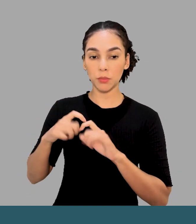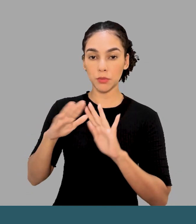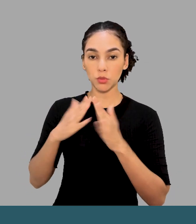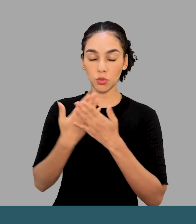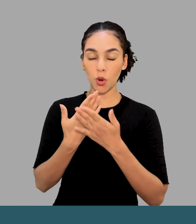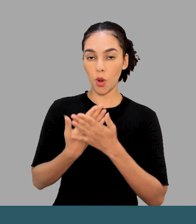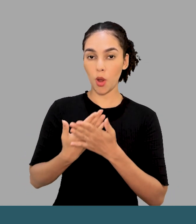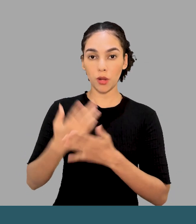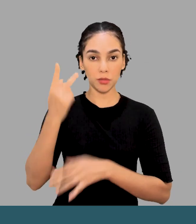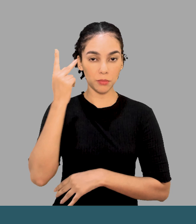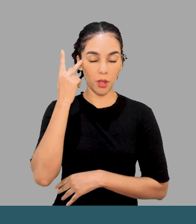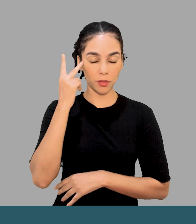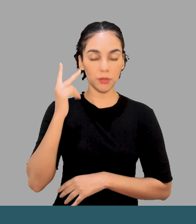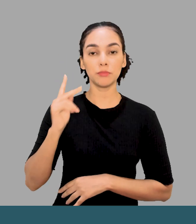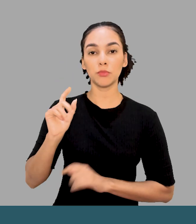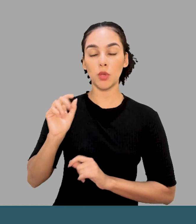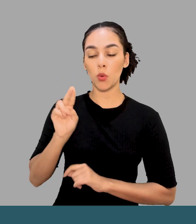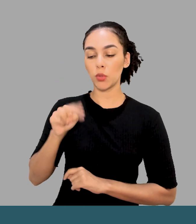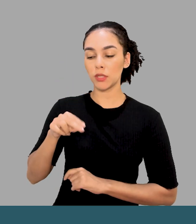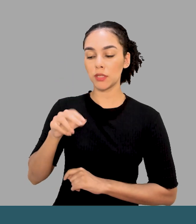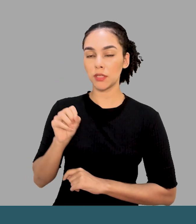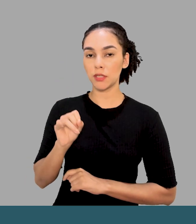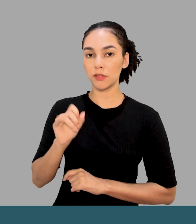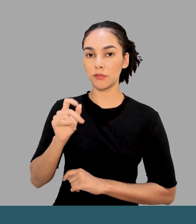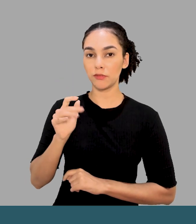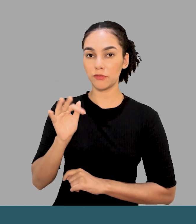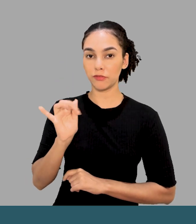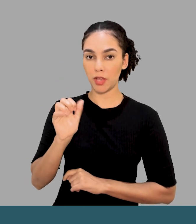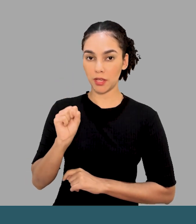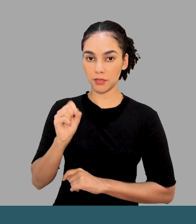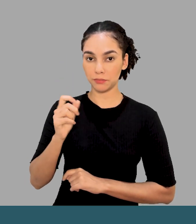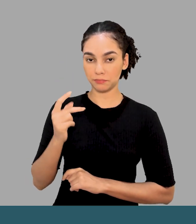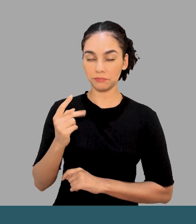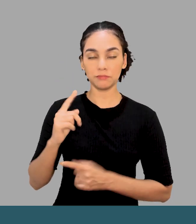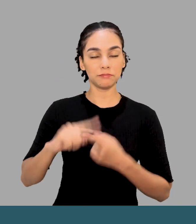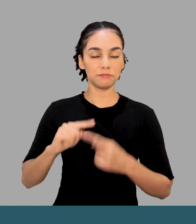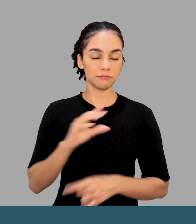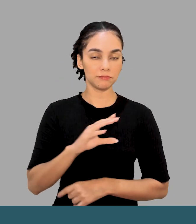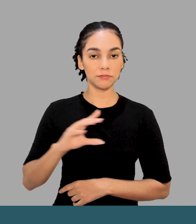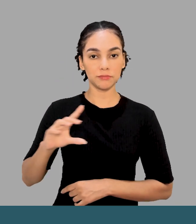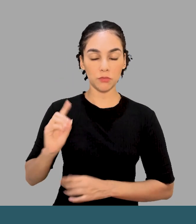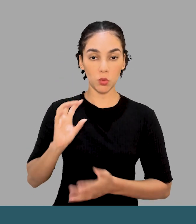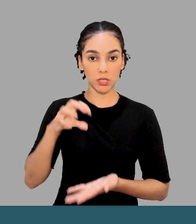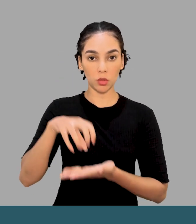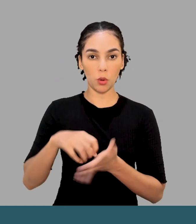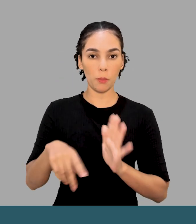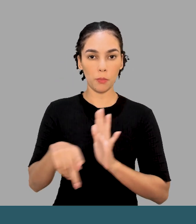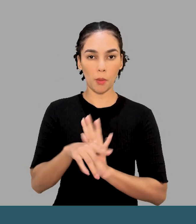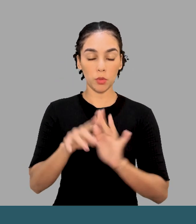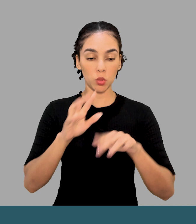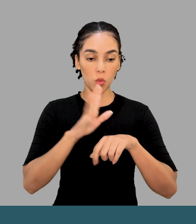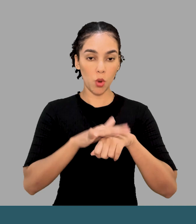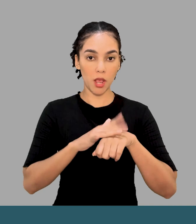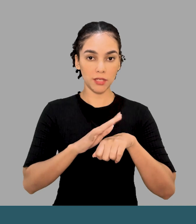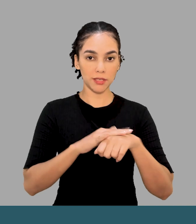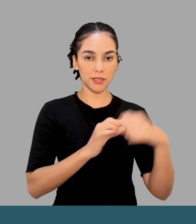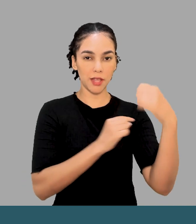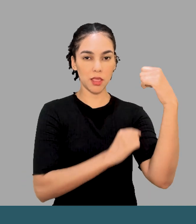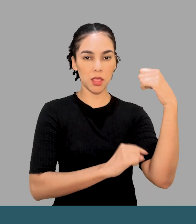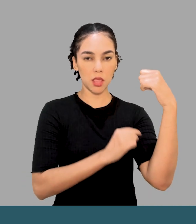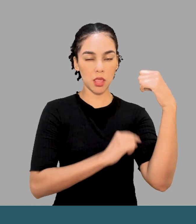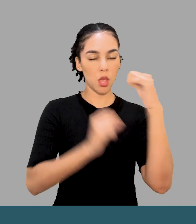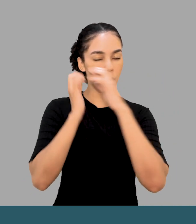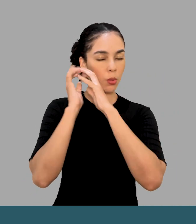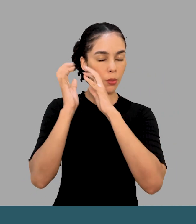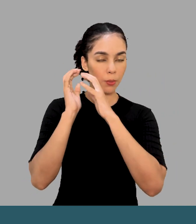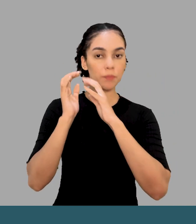Escola Paulista de Medicina, da Unifesp, e coordenador do setor de investigação de doenças neuromusculares, também da Escola Paulista de